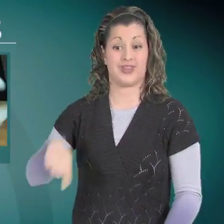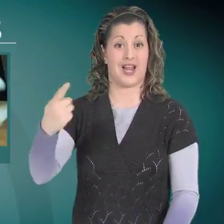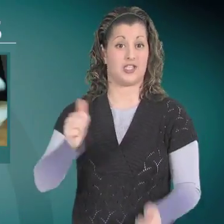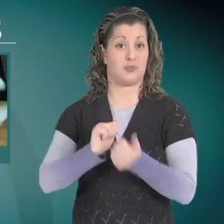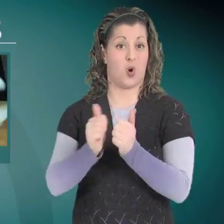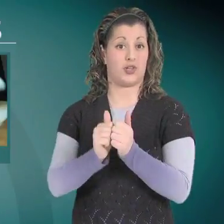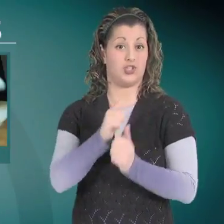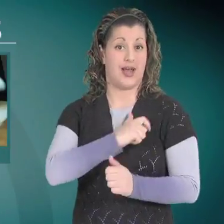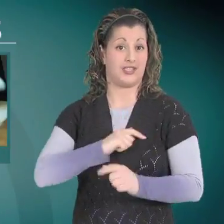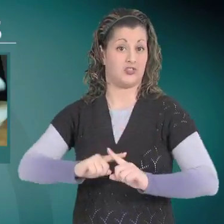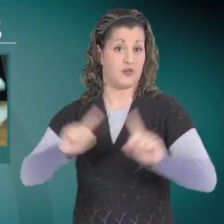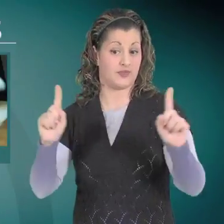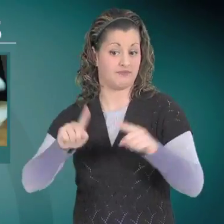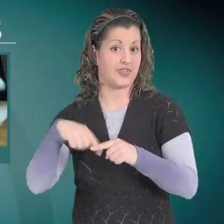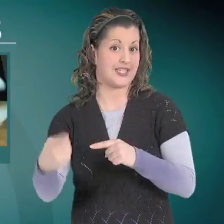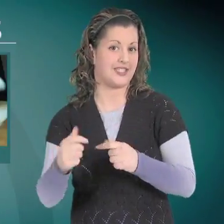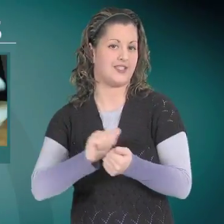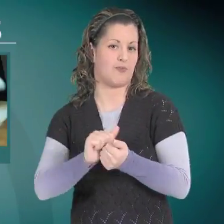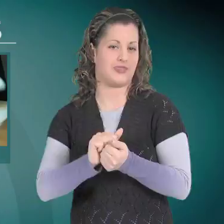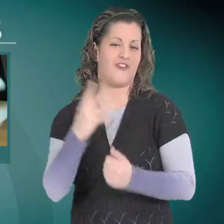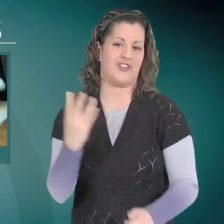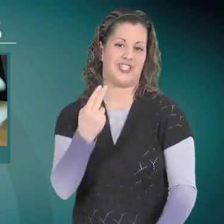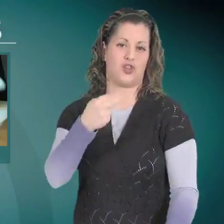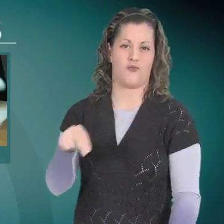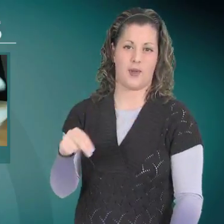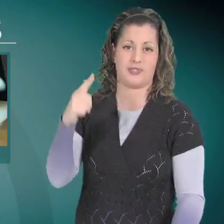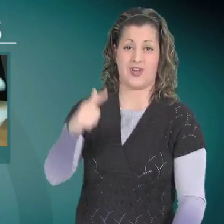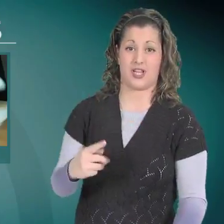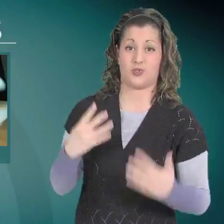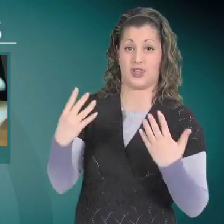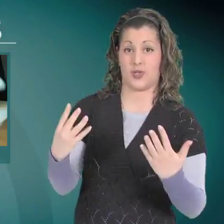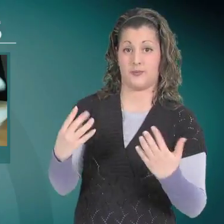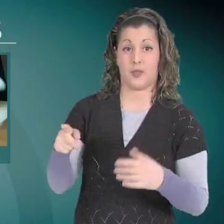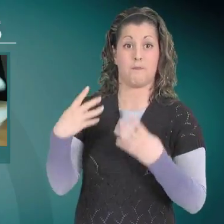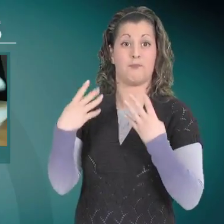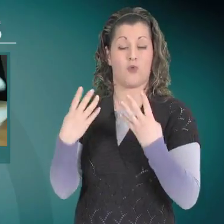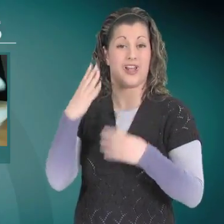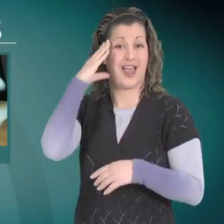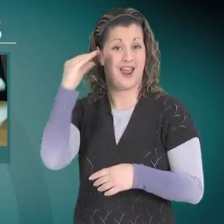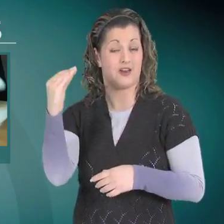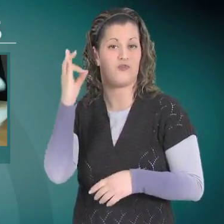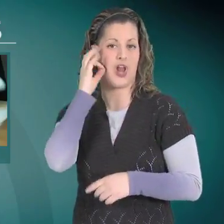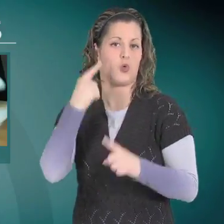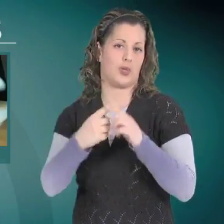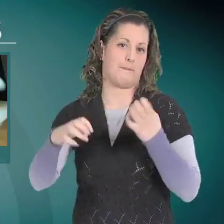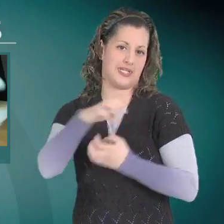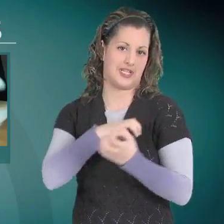im sport wird nächsten samstag 14 november 2009 die schweizer meisterschaft der herren damen und mixed